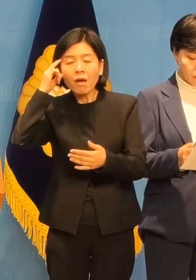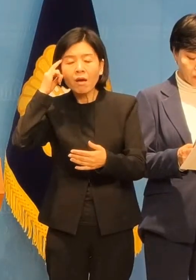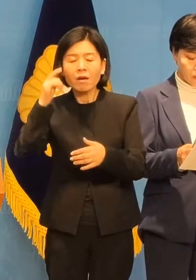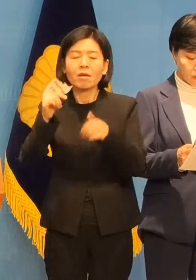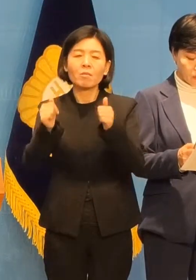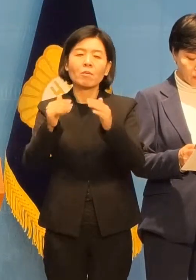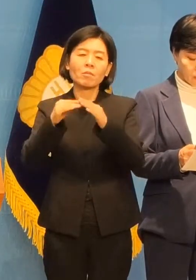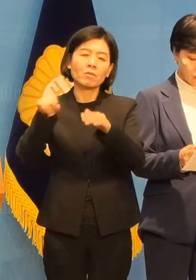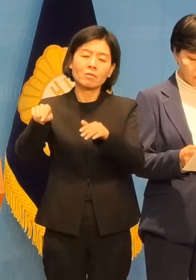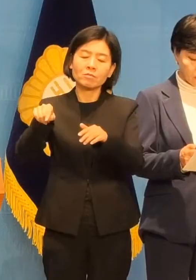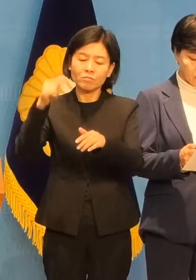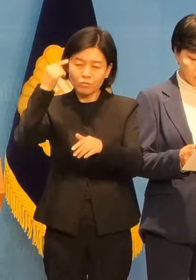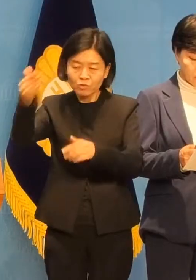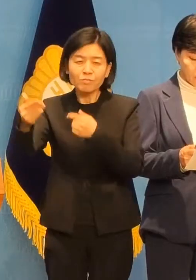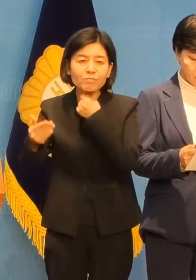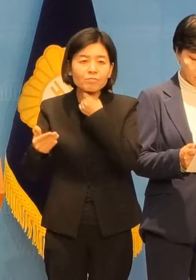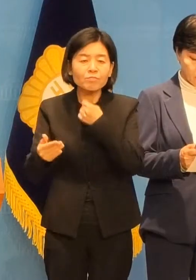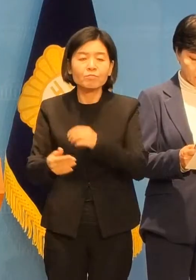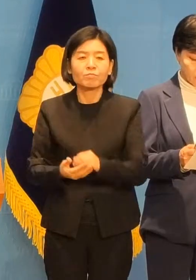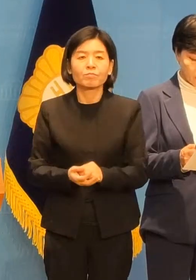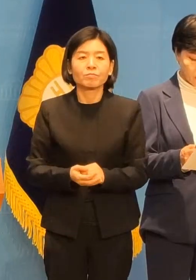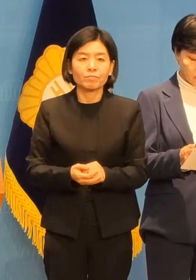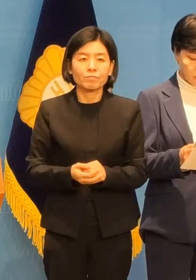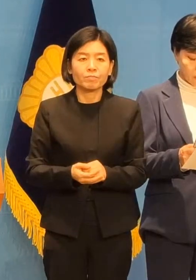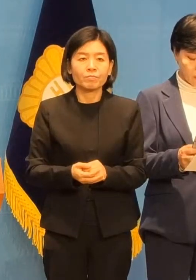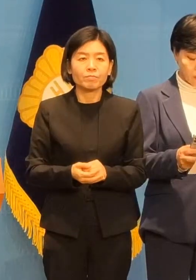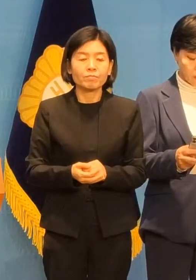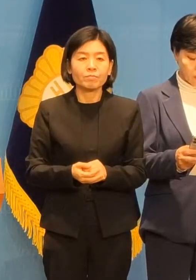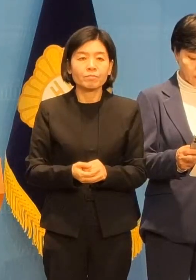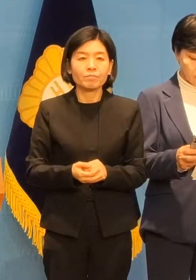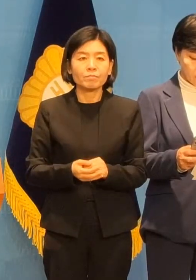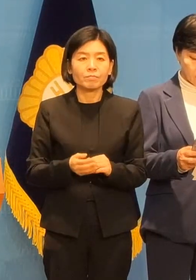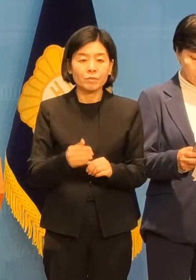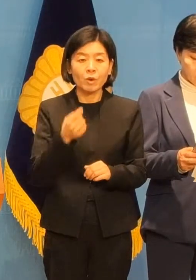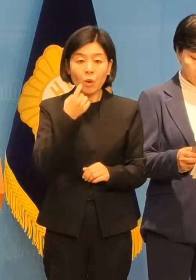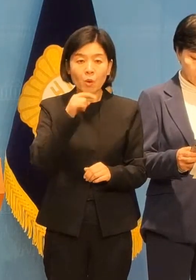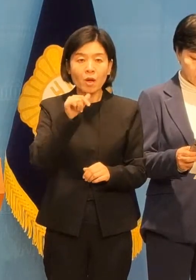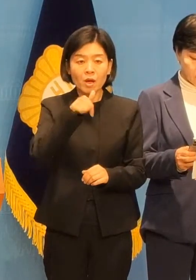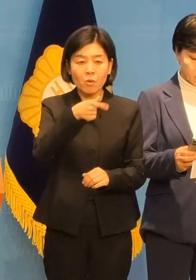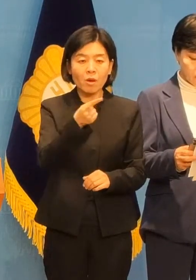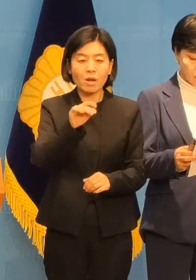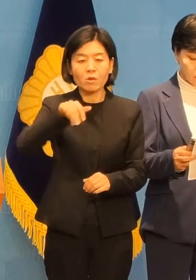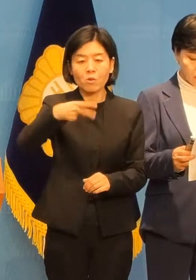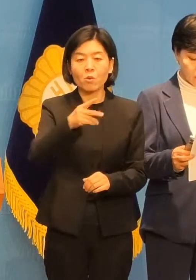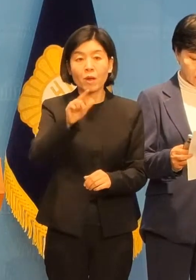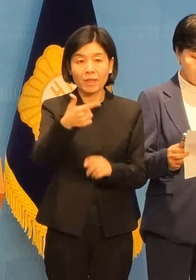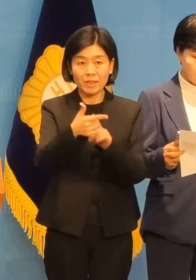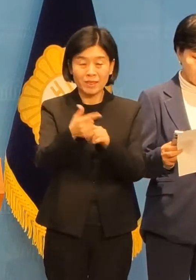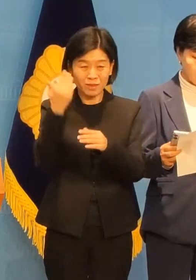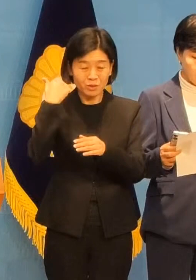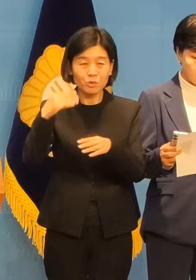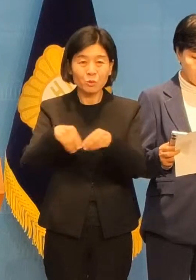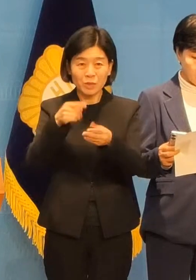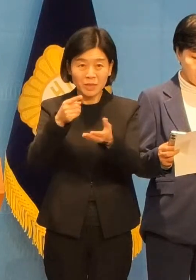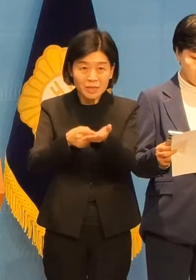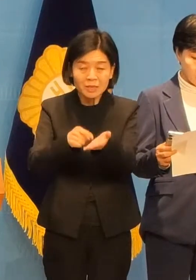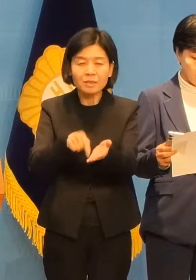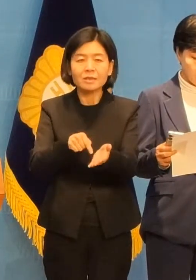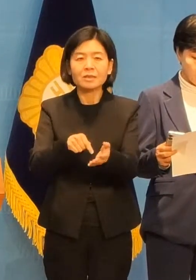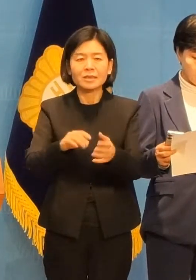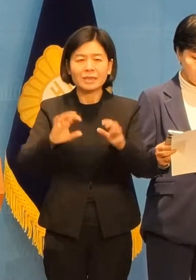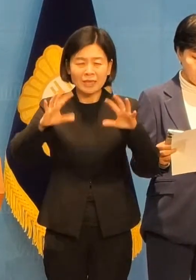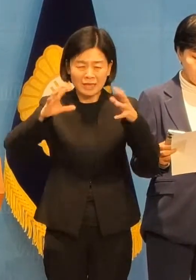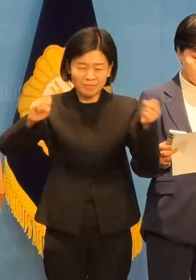한번 되묻지 않을 수 없습니다. 그리고 한교안 전 총리의 내란 선동과 관련한